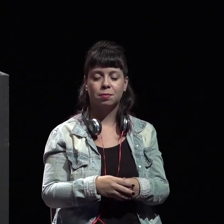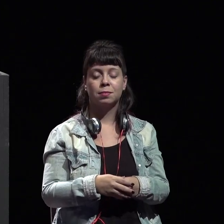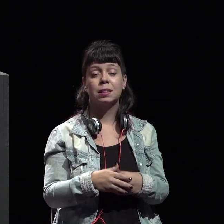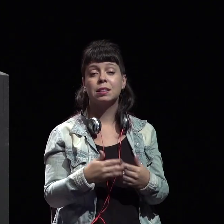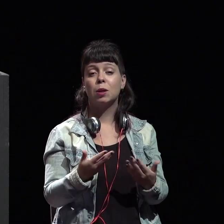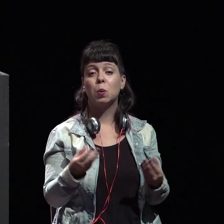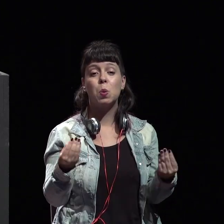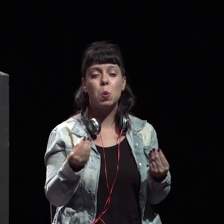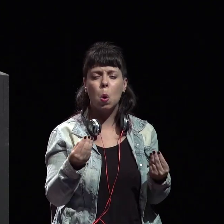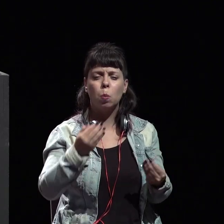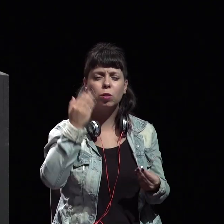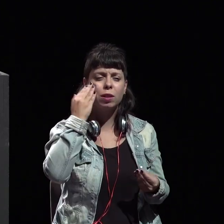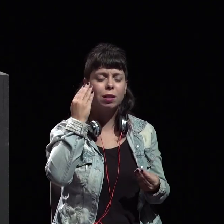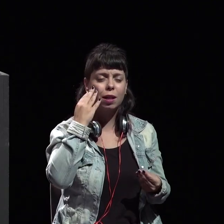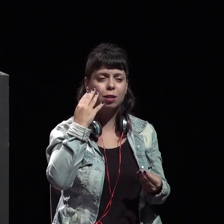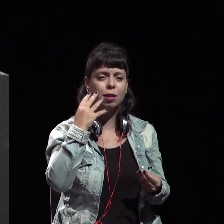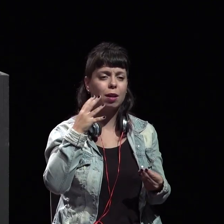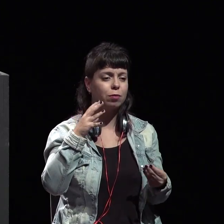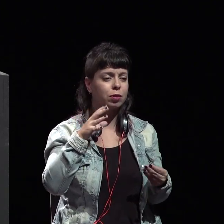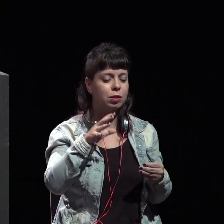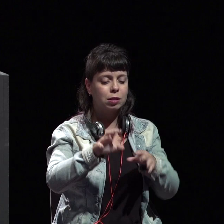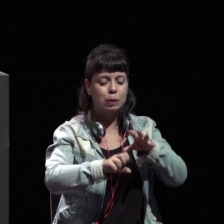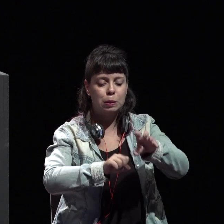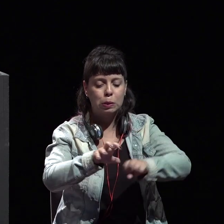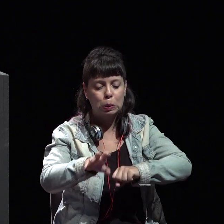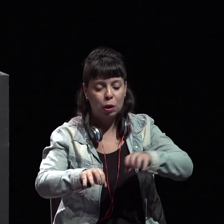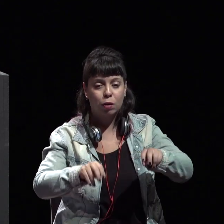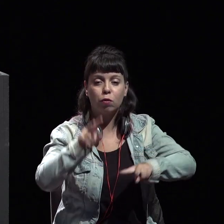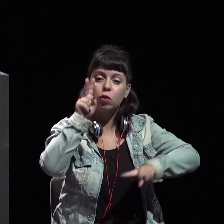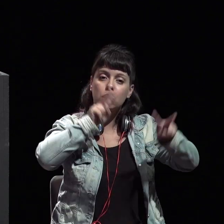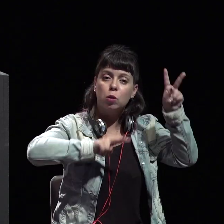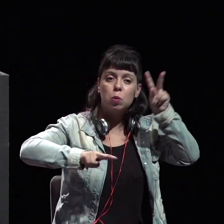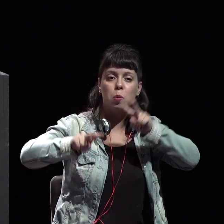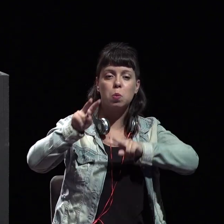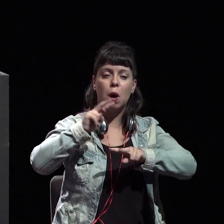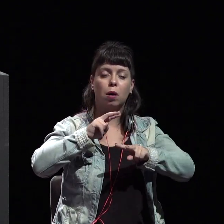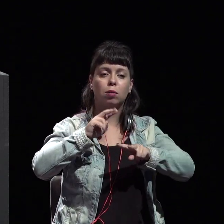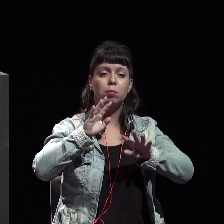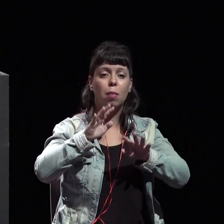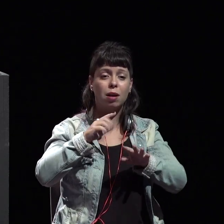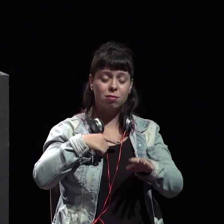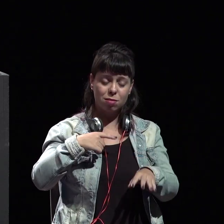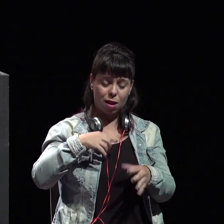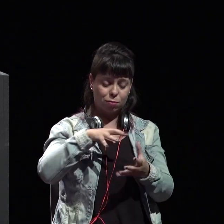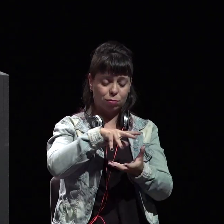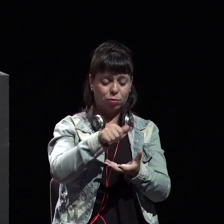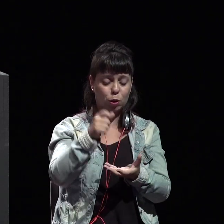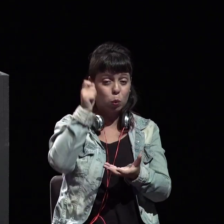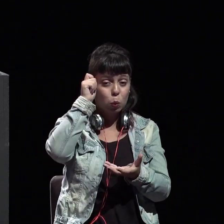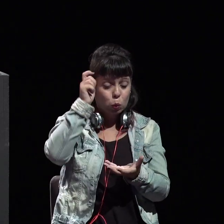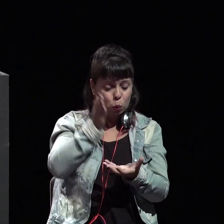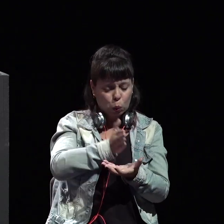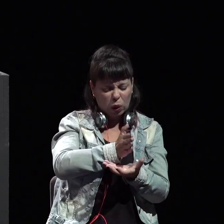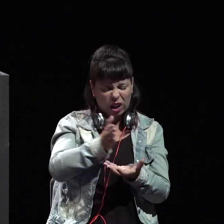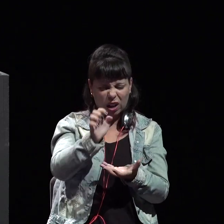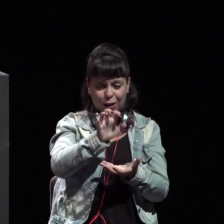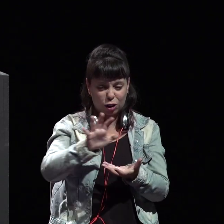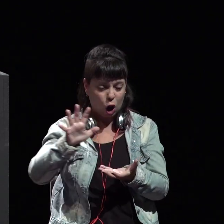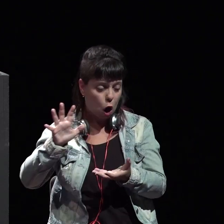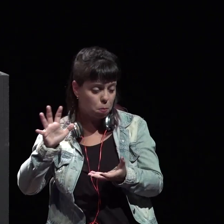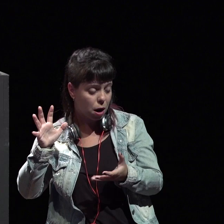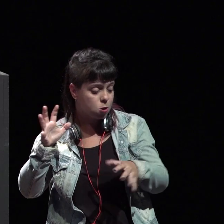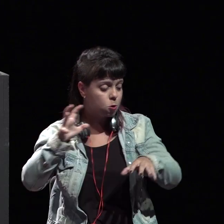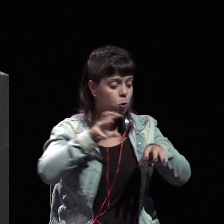compreender, então, aqueles regimes visuais e materiais que foram obscurecidos pelo processo de imposição da cultura ocidental e que não pertencem à